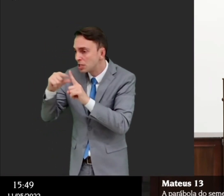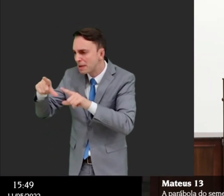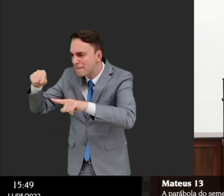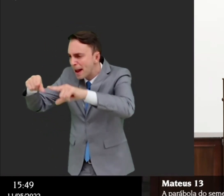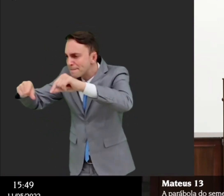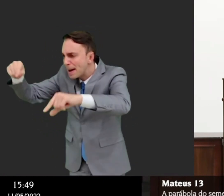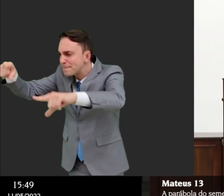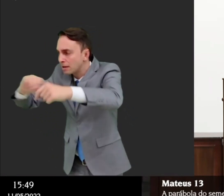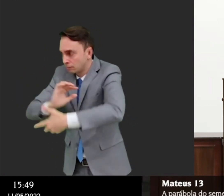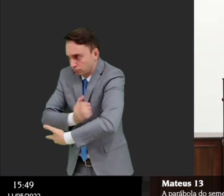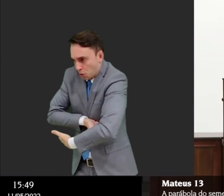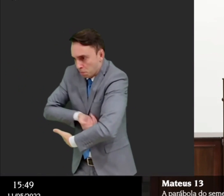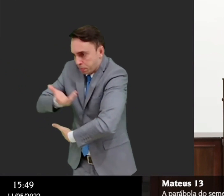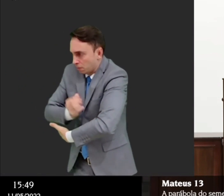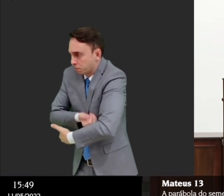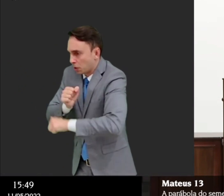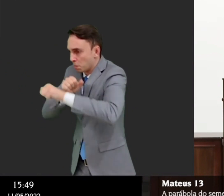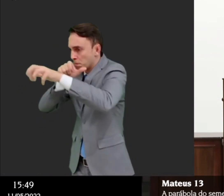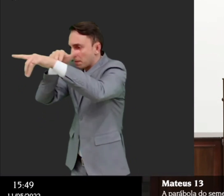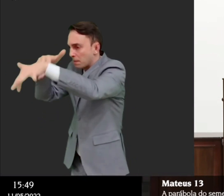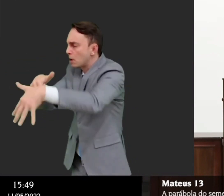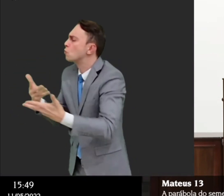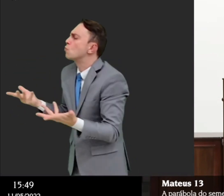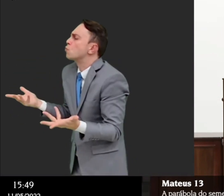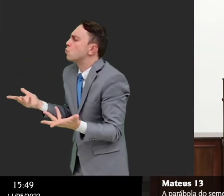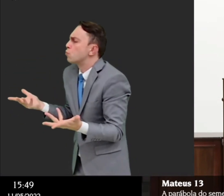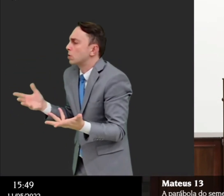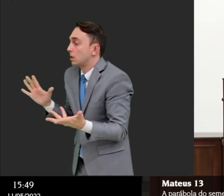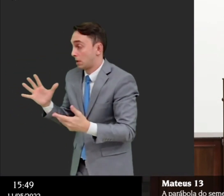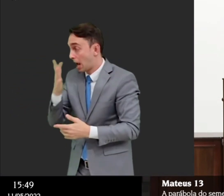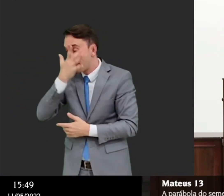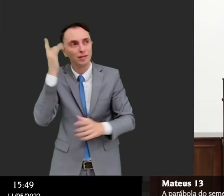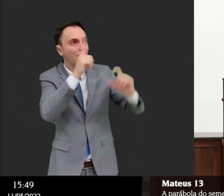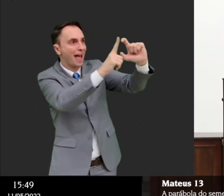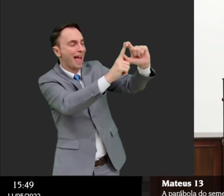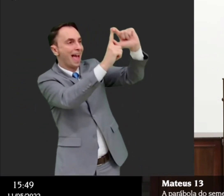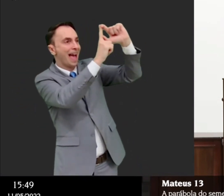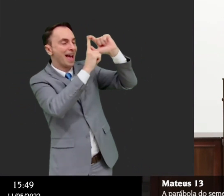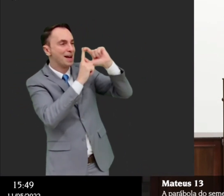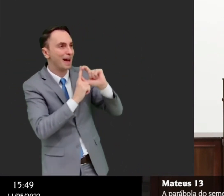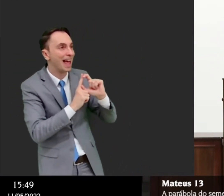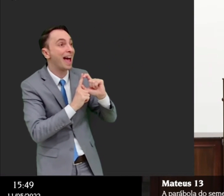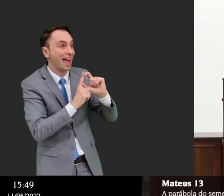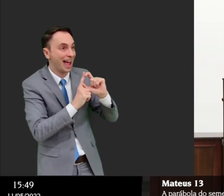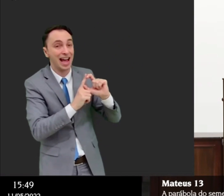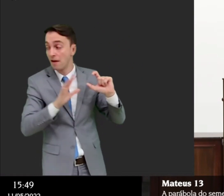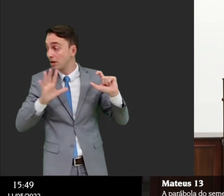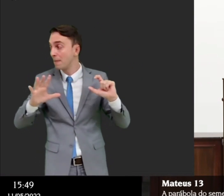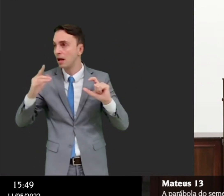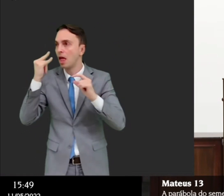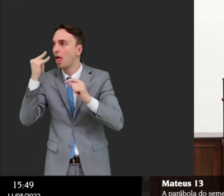que ouvi a palavra, mas os cuidados deste mundo e a sedução das